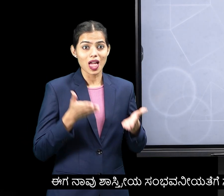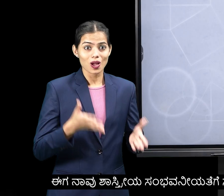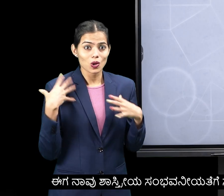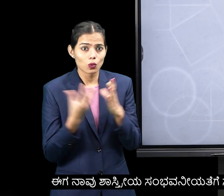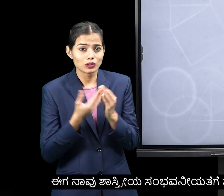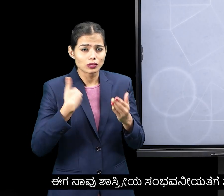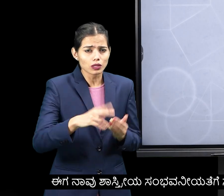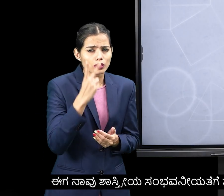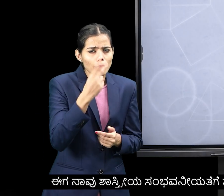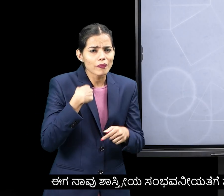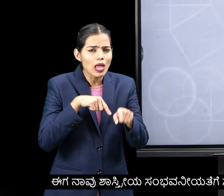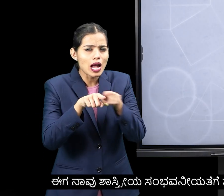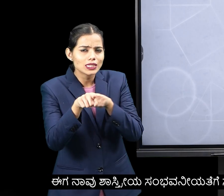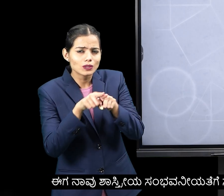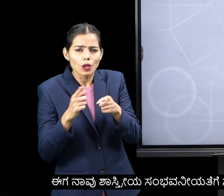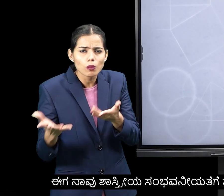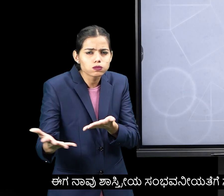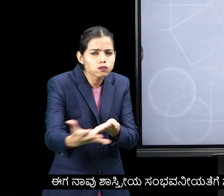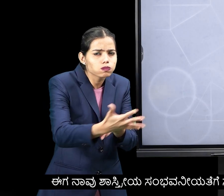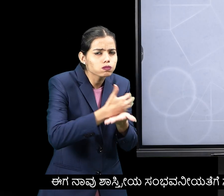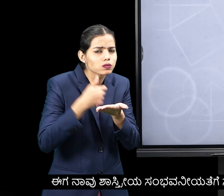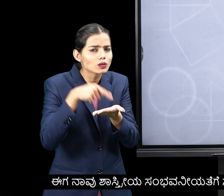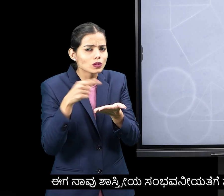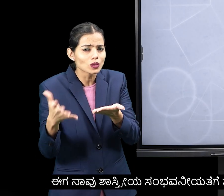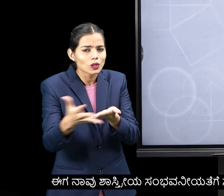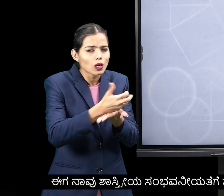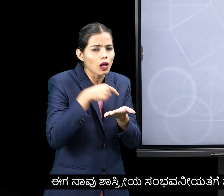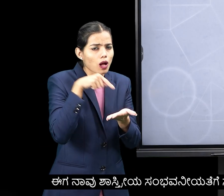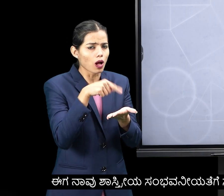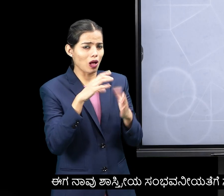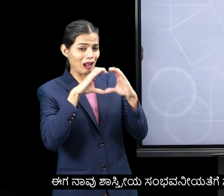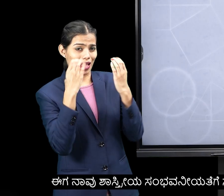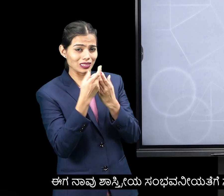ಈಗ ನಾವು ಶಾಸ್ತ್ರೀಯ ಸಂಭವನೀಯತೆಗೆ ಸಂಬಂಧಿಸಿದ ಉದಾಹರಣೆಗಳನ್ನ ನೋಡ್ತೇವೆ.